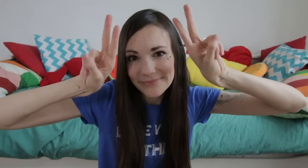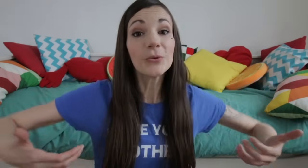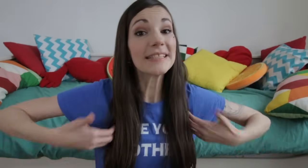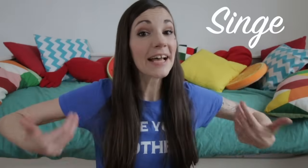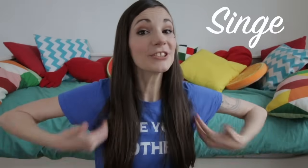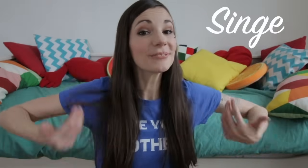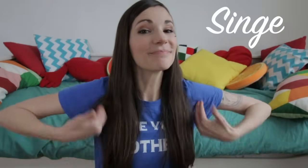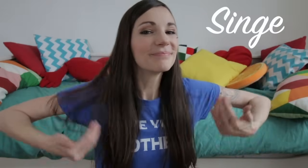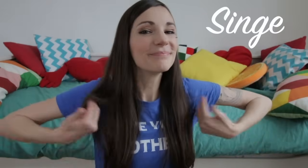Singe.